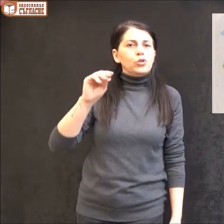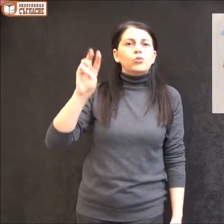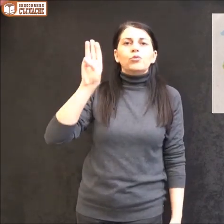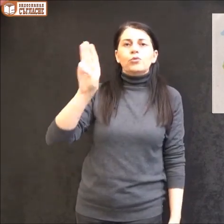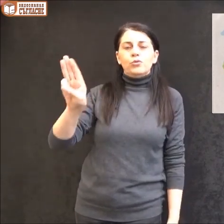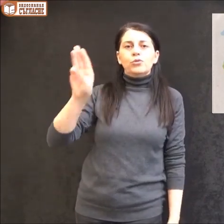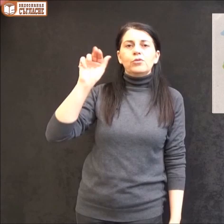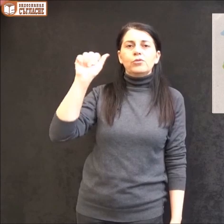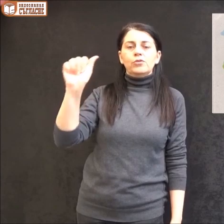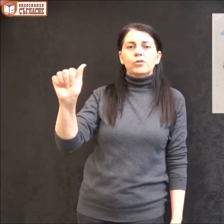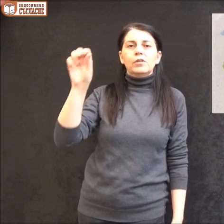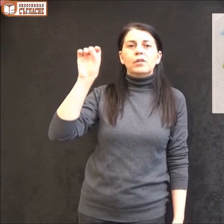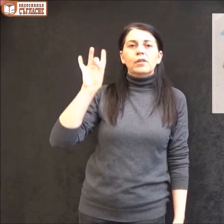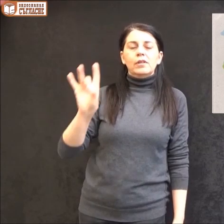кучето.